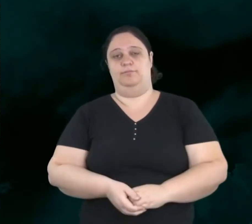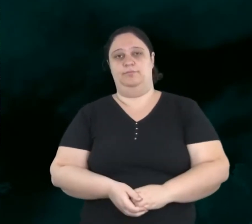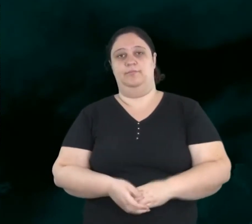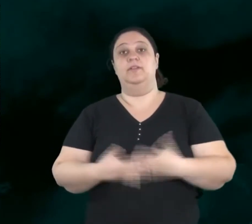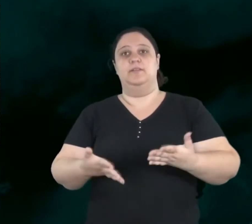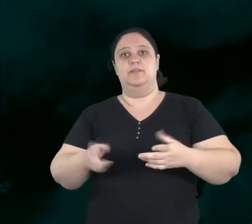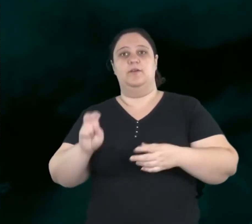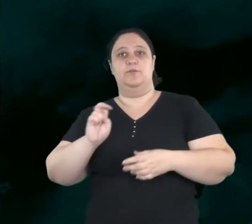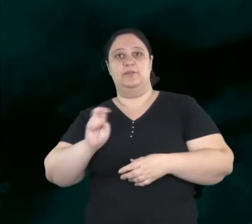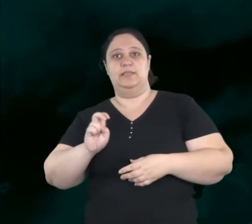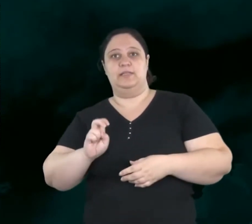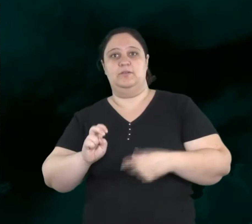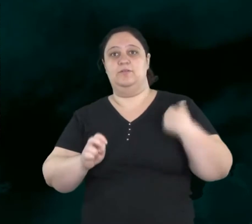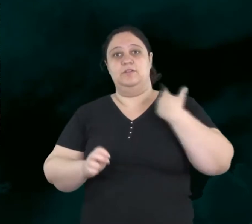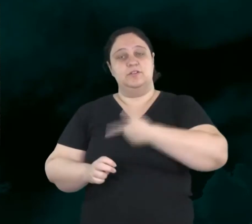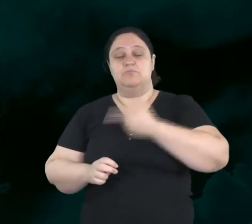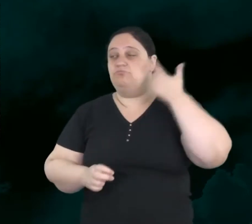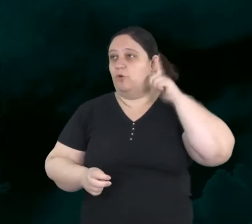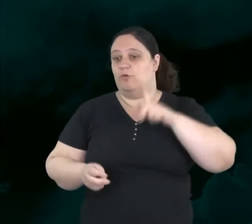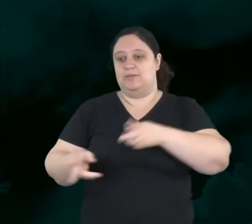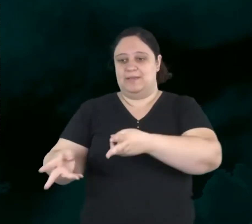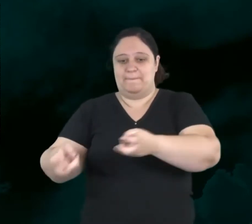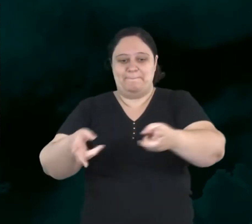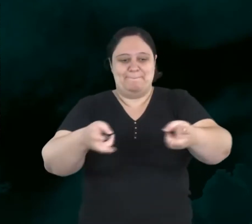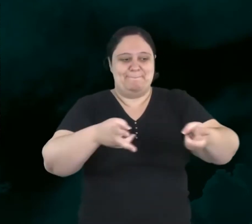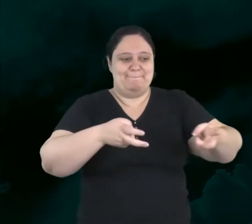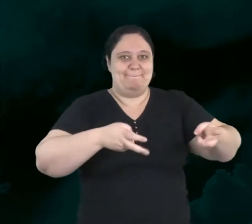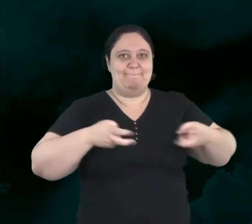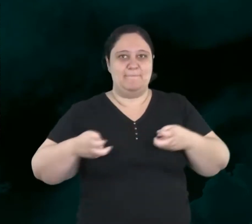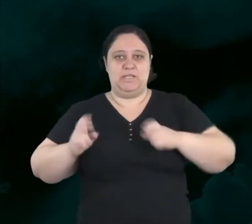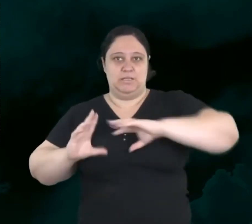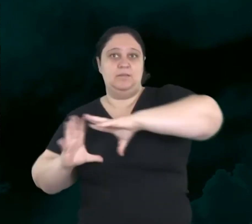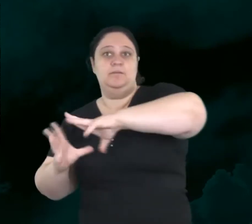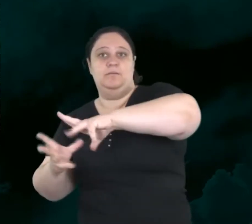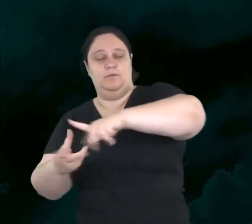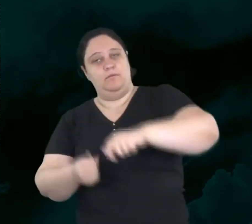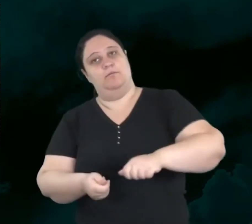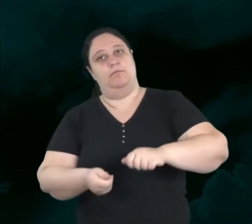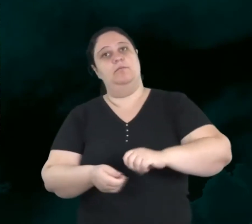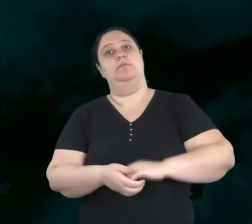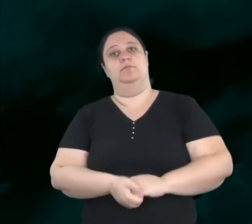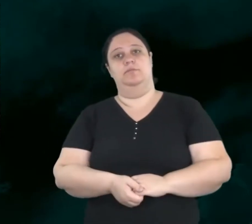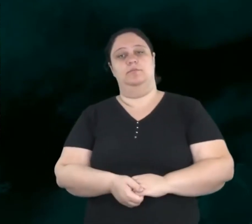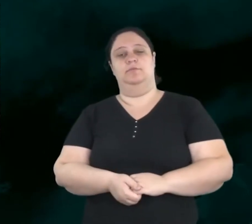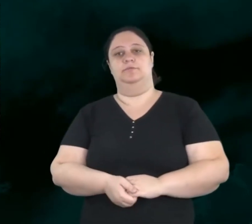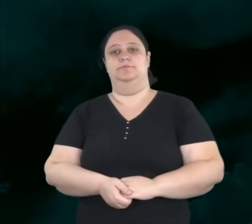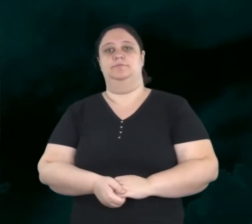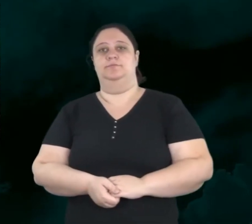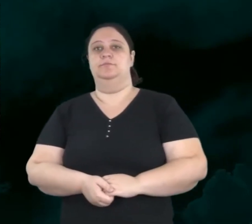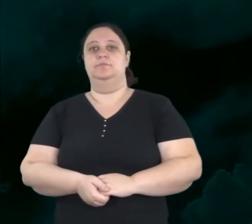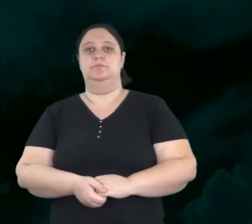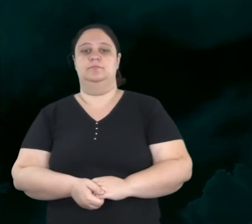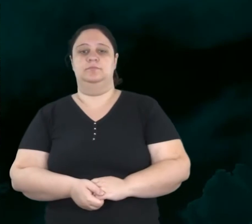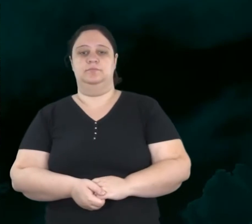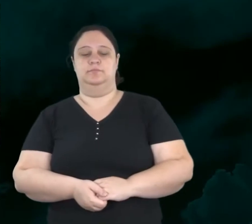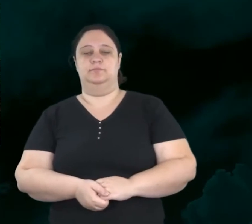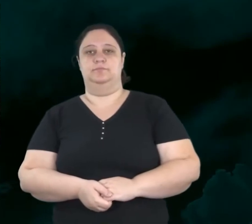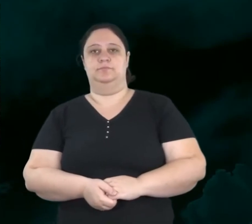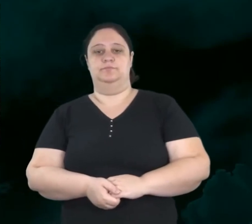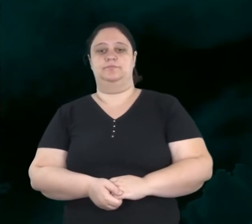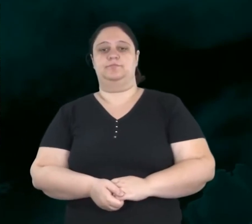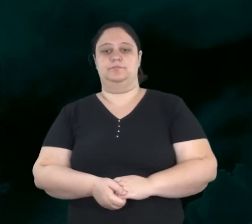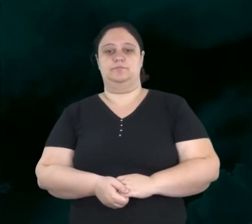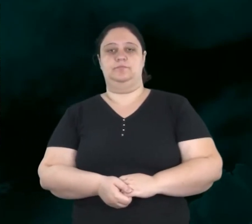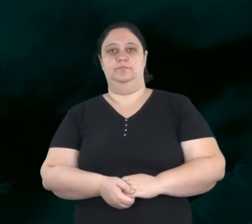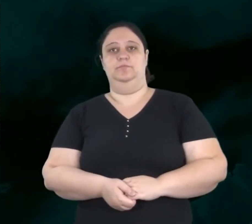esses 5 sentidos, nós então captamos, né, as coisas em volta do nosso